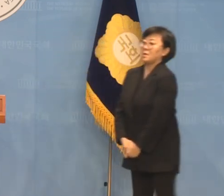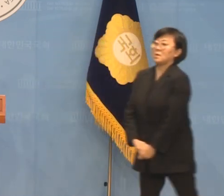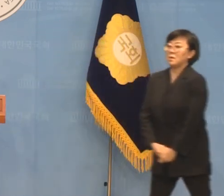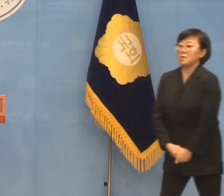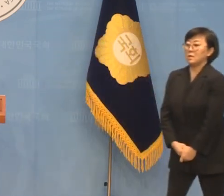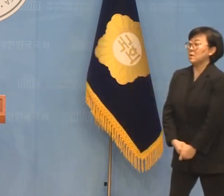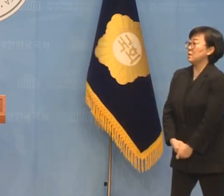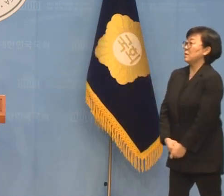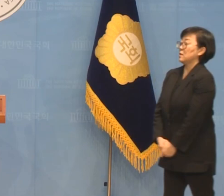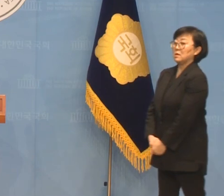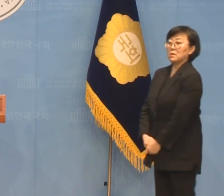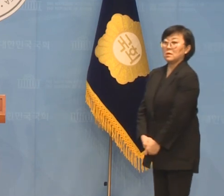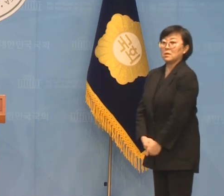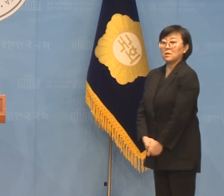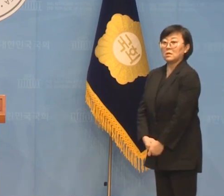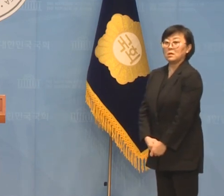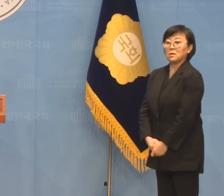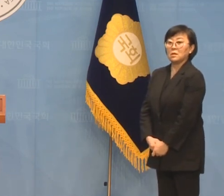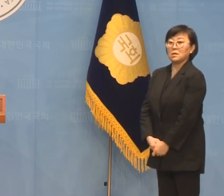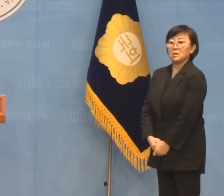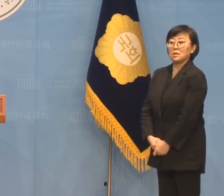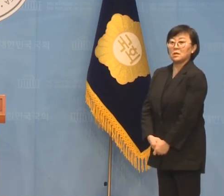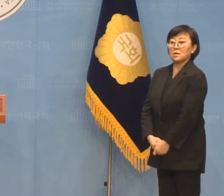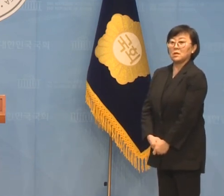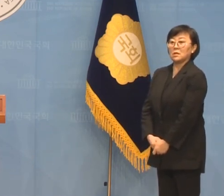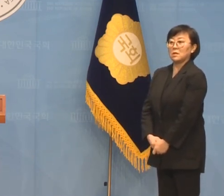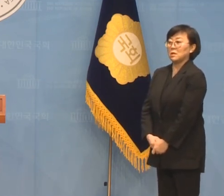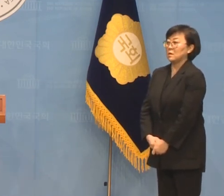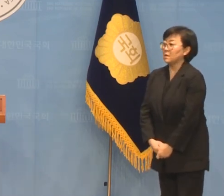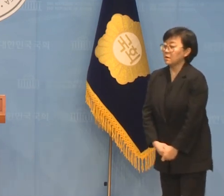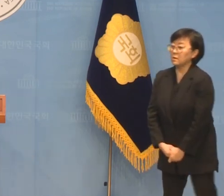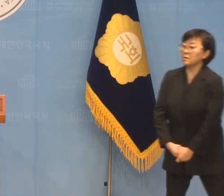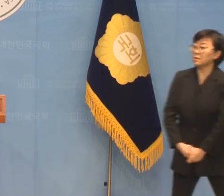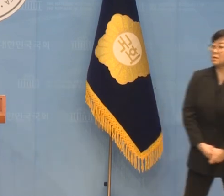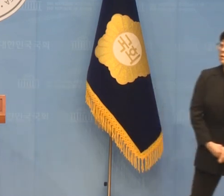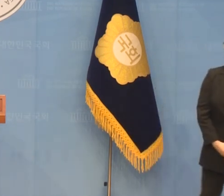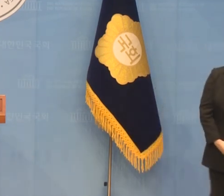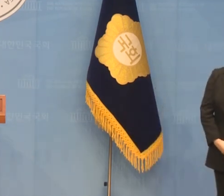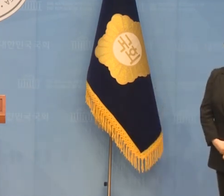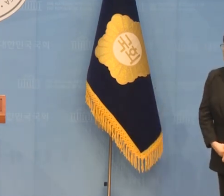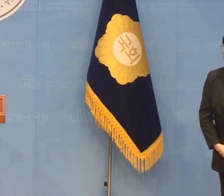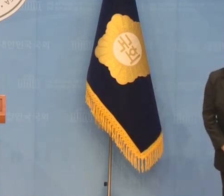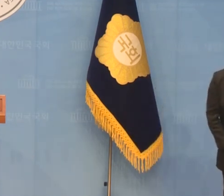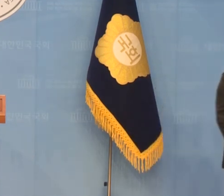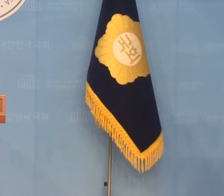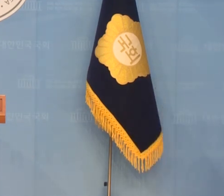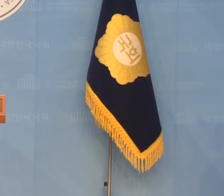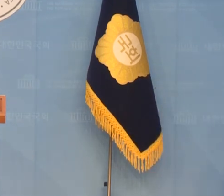됐습니까? 한 번 더 할 필요 없을까요? 수고하셨습니다.